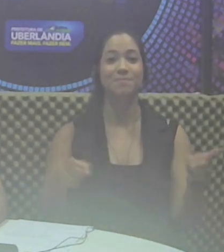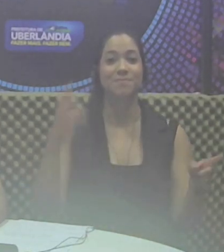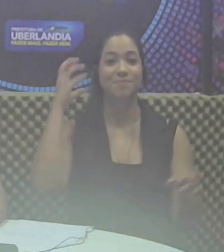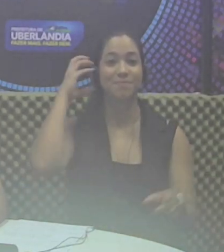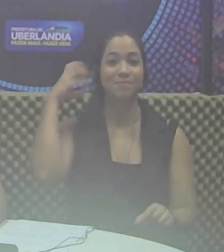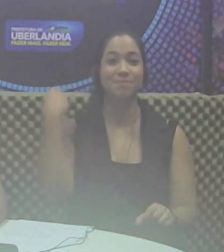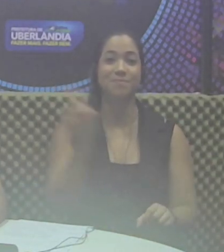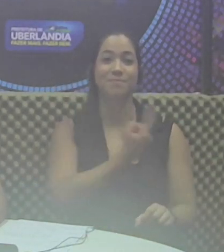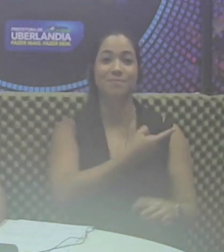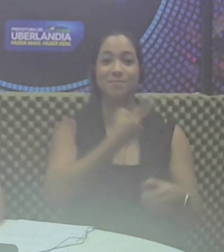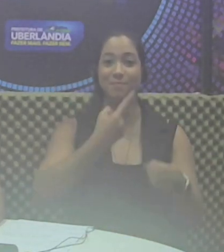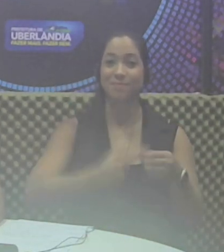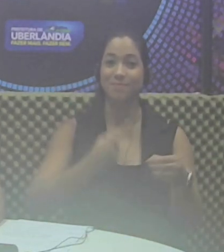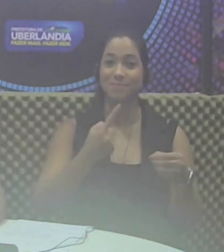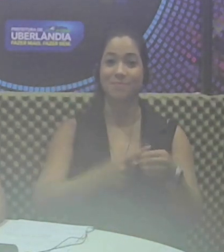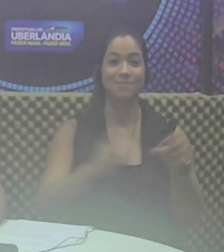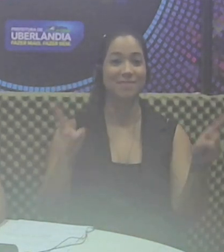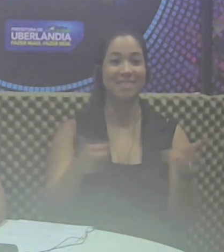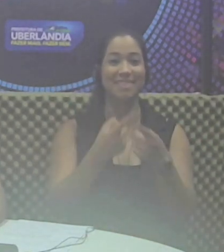Rádio Nossa Cidade.